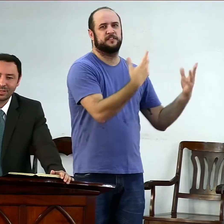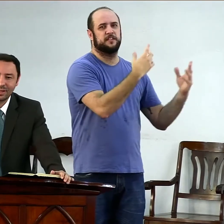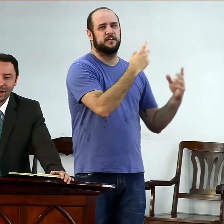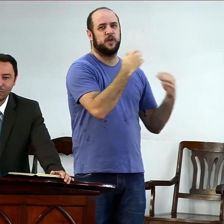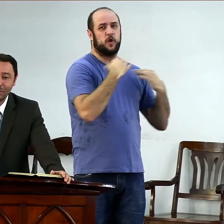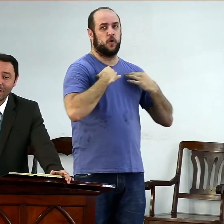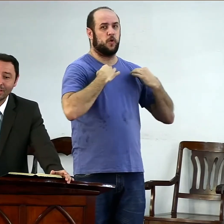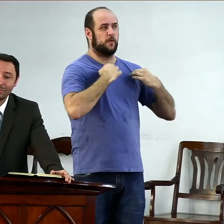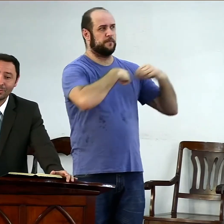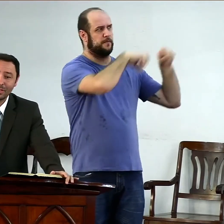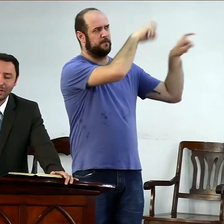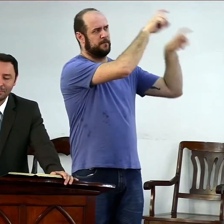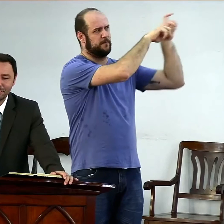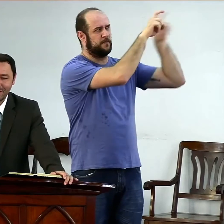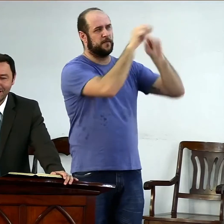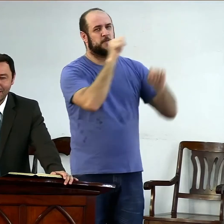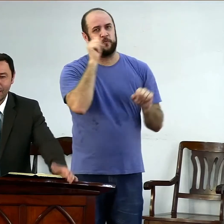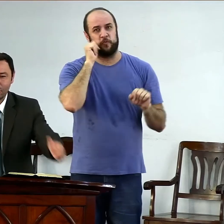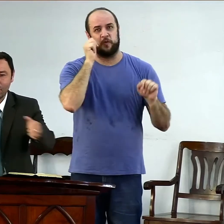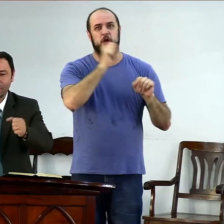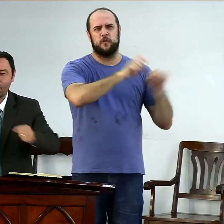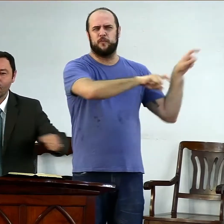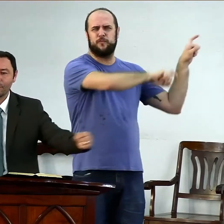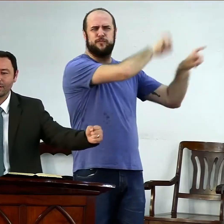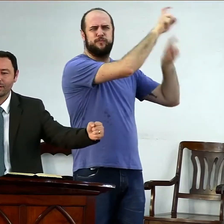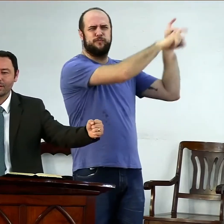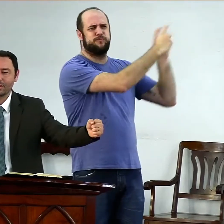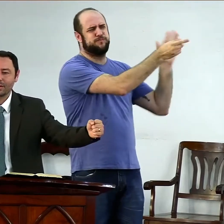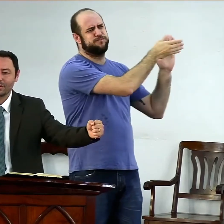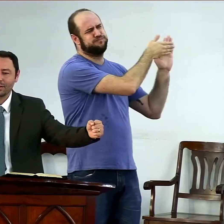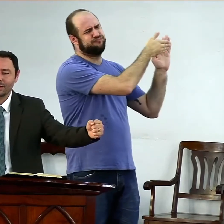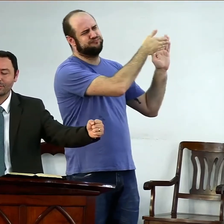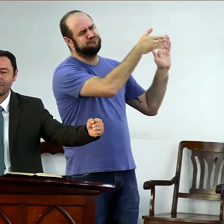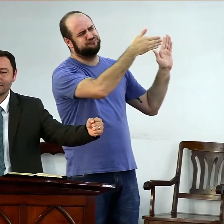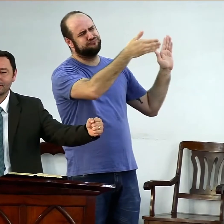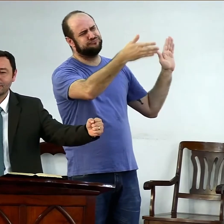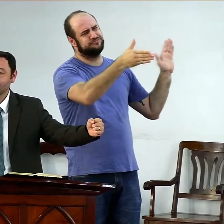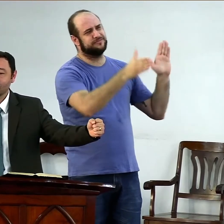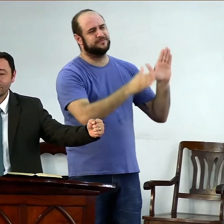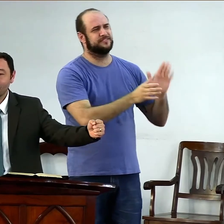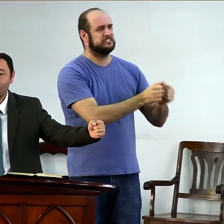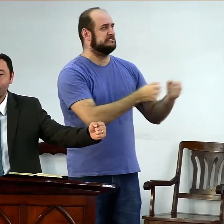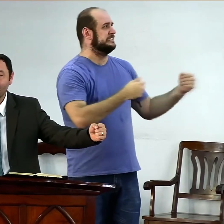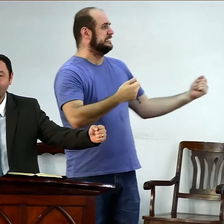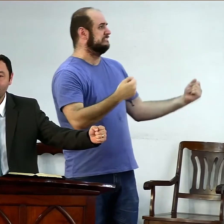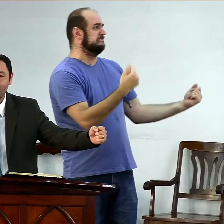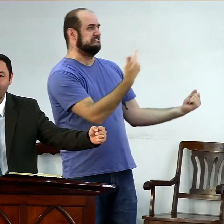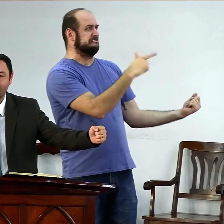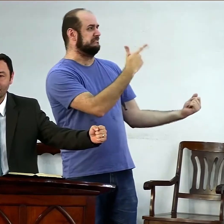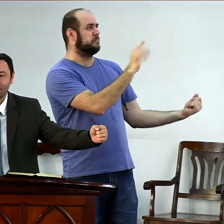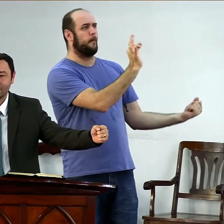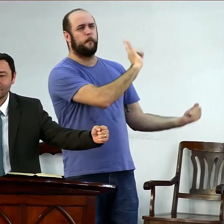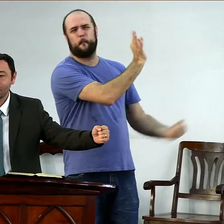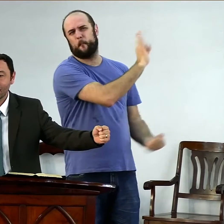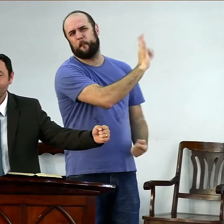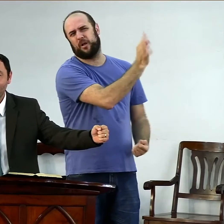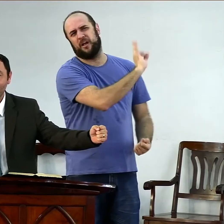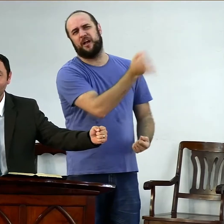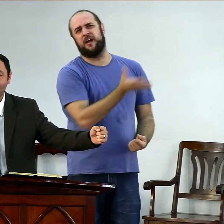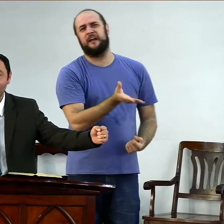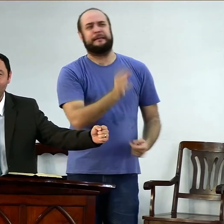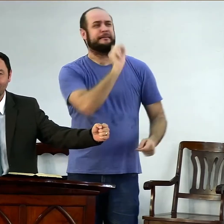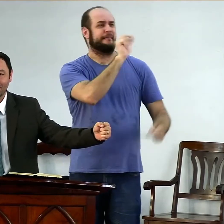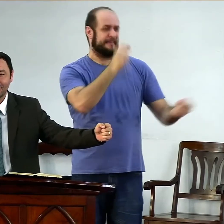vezes, a mulher e a filha abre o guarda-roupa e diz: não tenho roupa nenhuma, o que